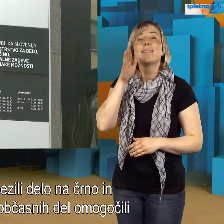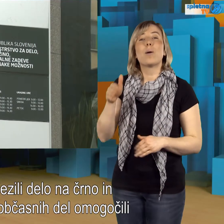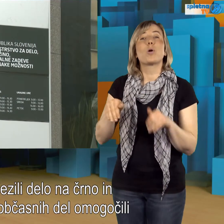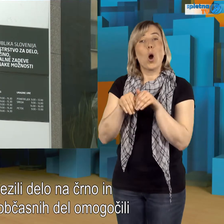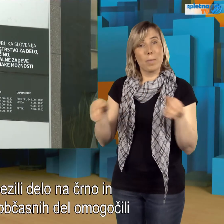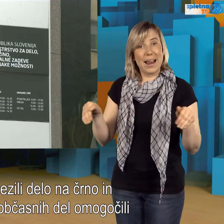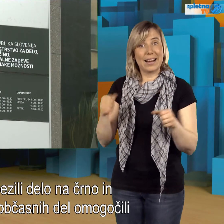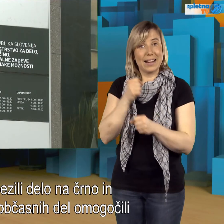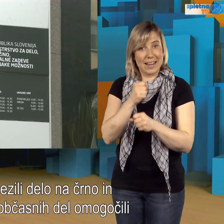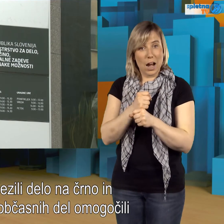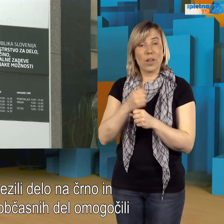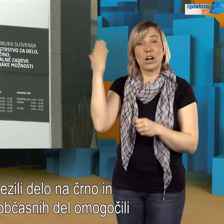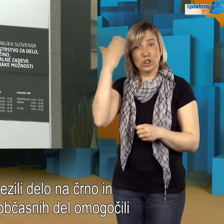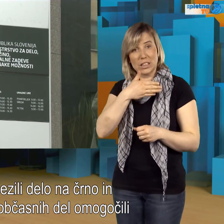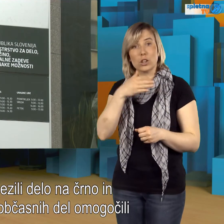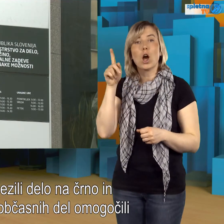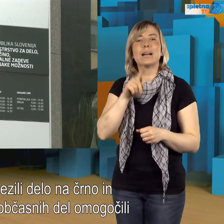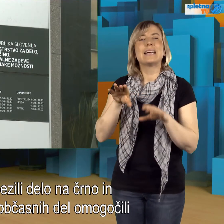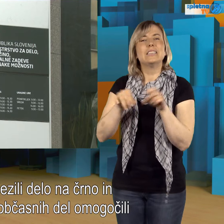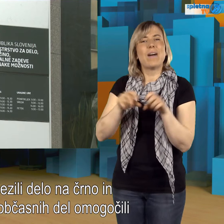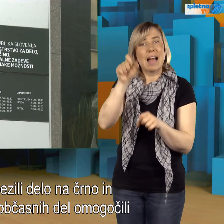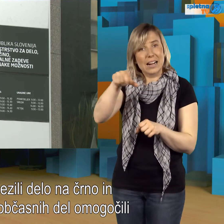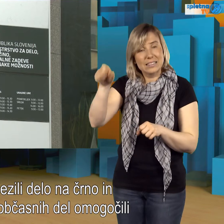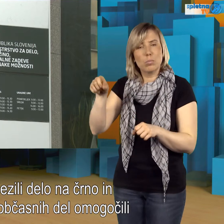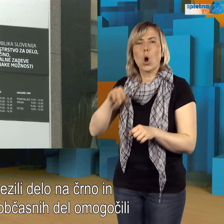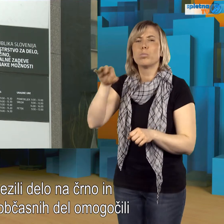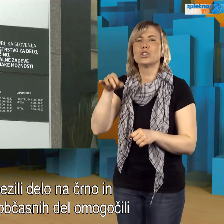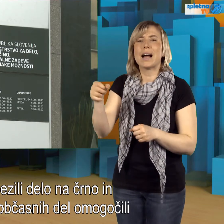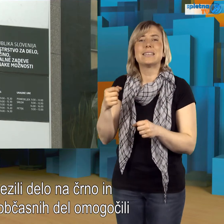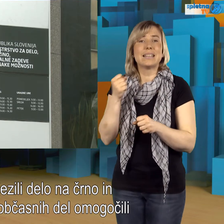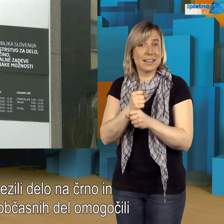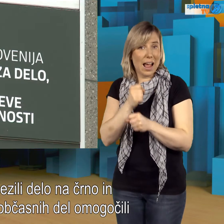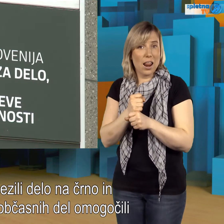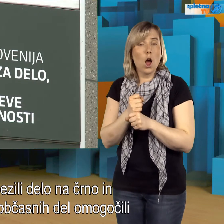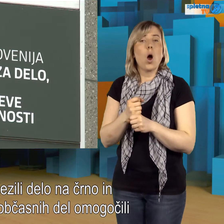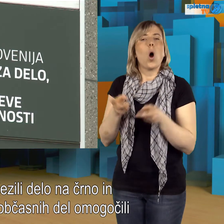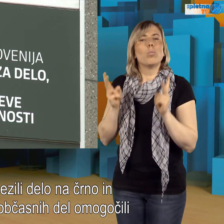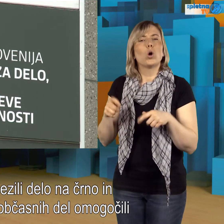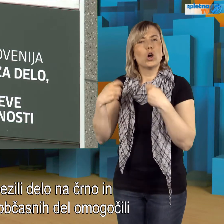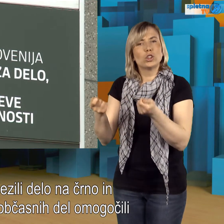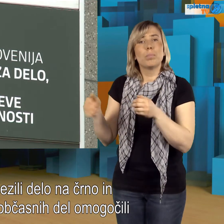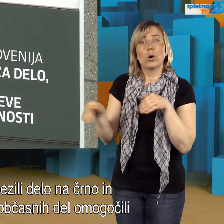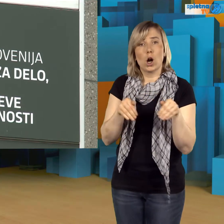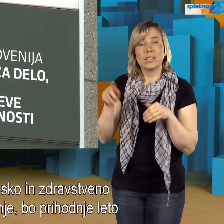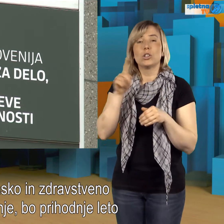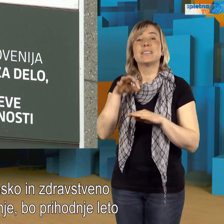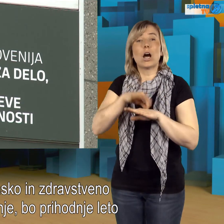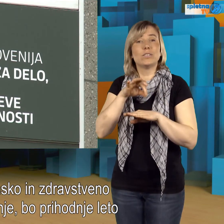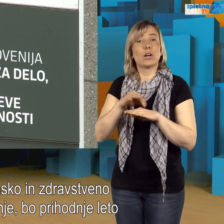Da bi zajezili delo na črno in izvajalcem občasnih del omogočili pokojninsko in zdravstveno zavarovanje, bo